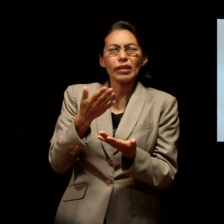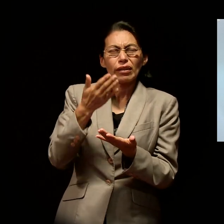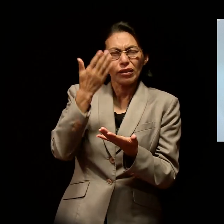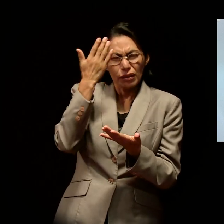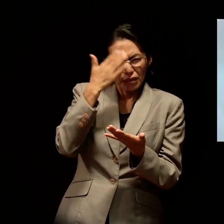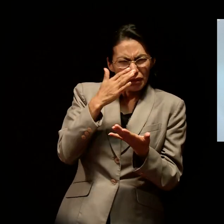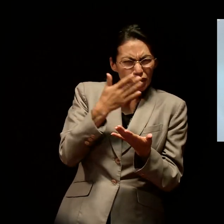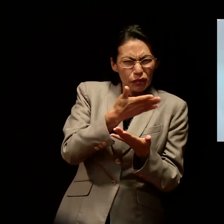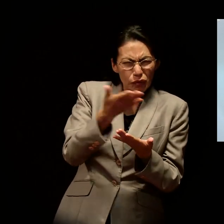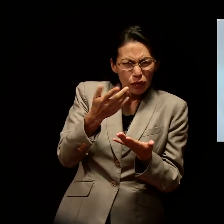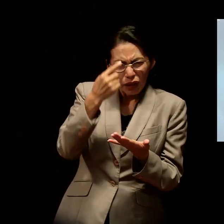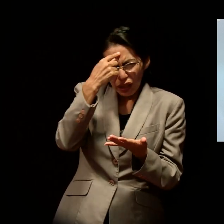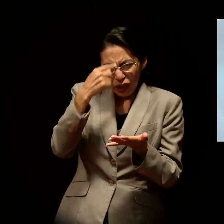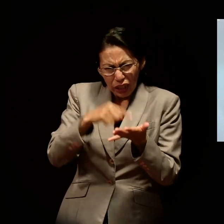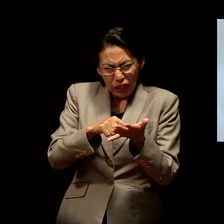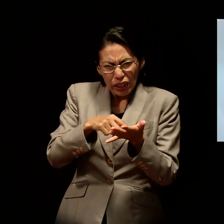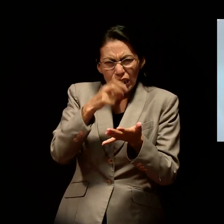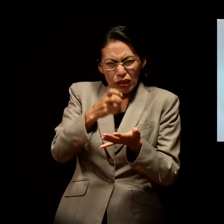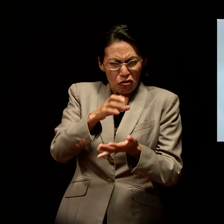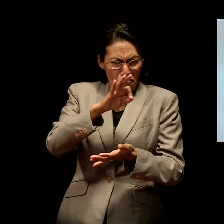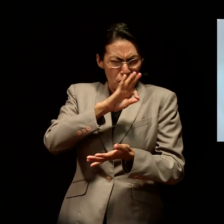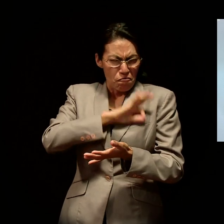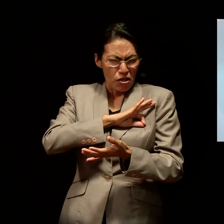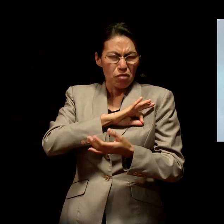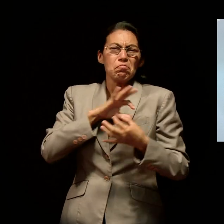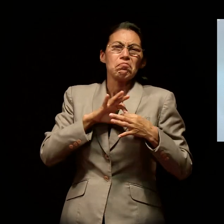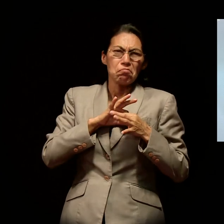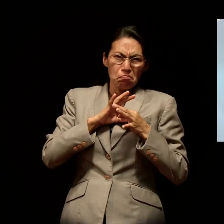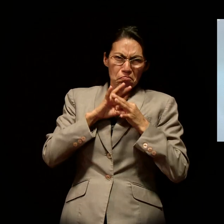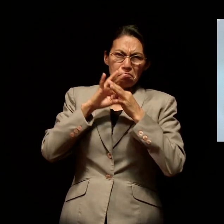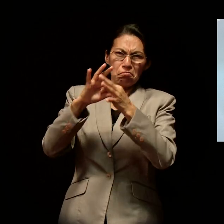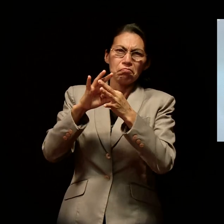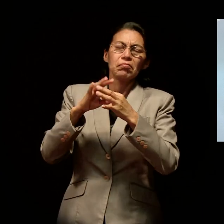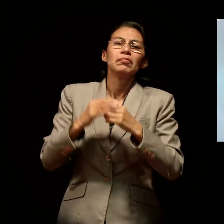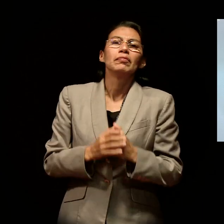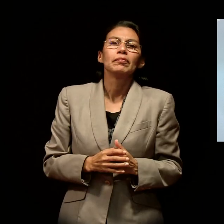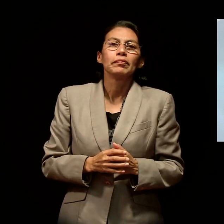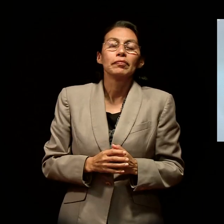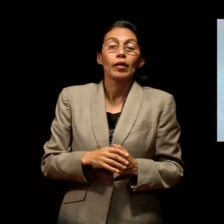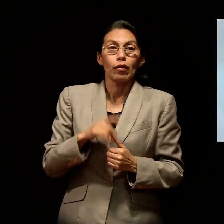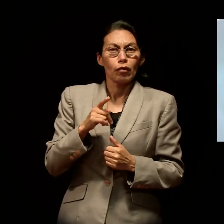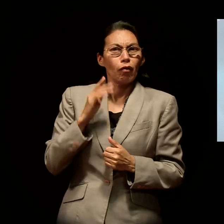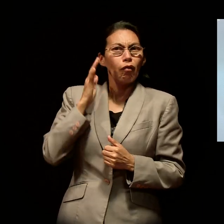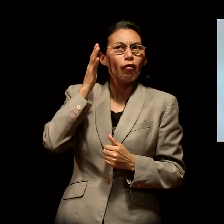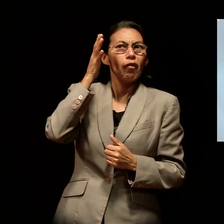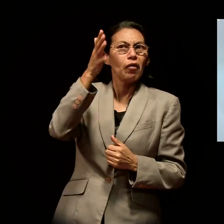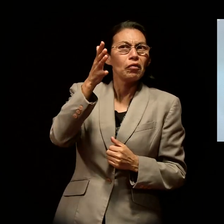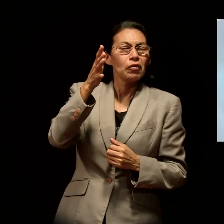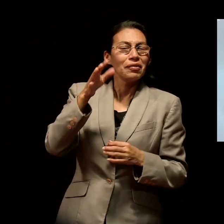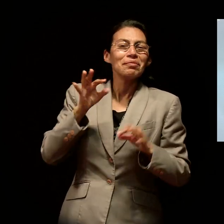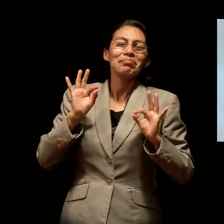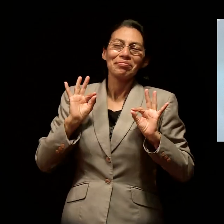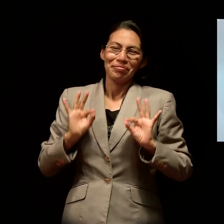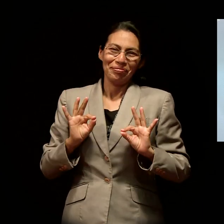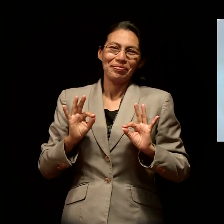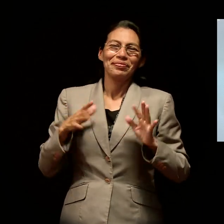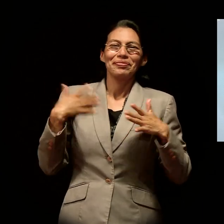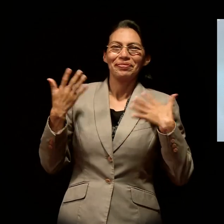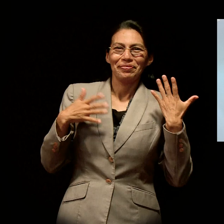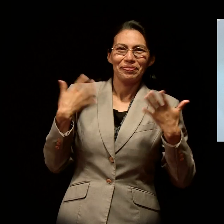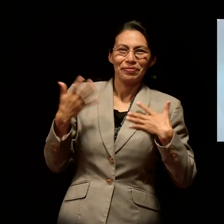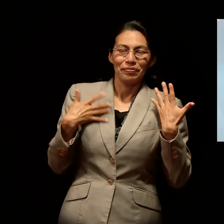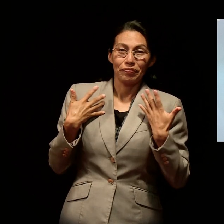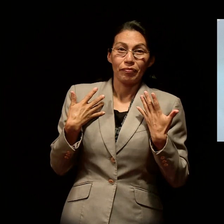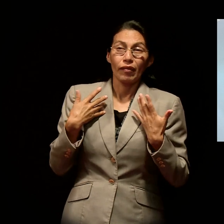con mayor Fe y además te hará mirar el futuro con optimismo porque te